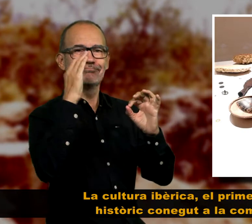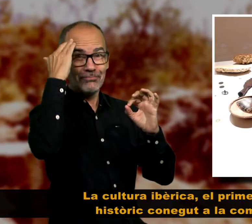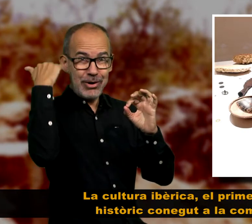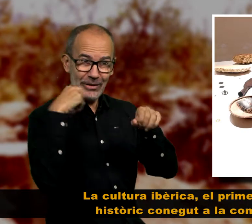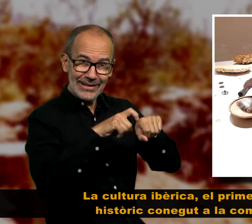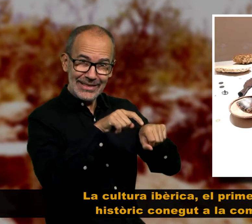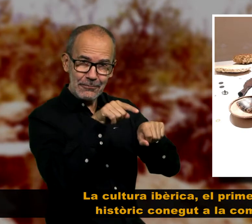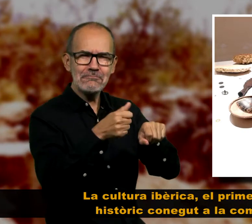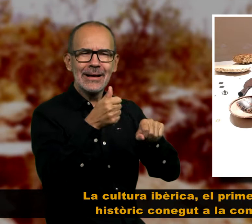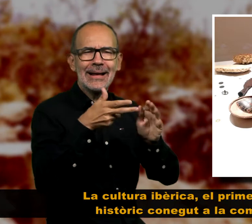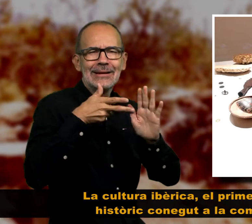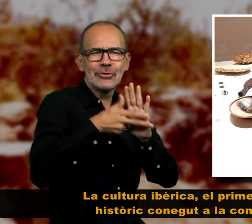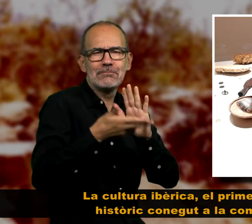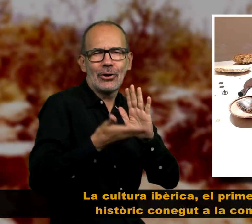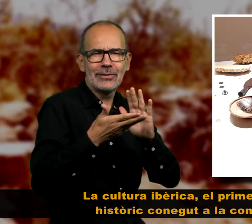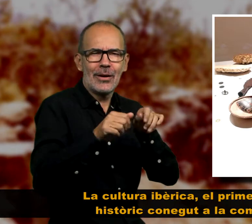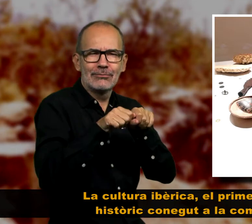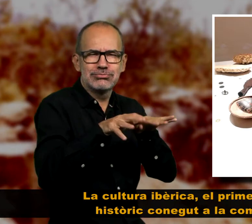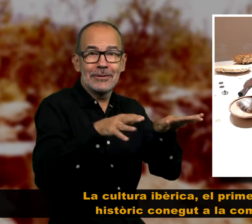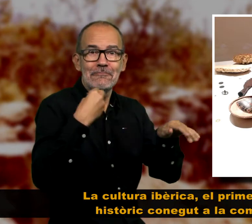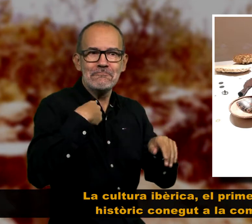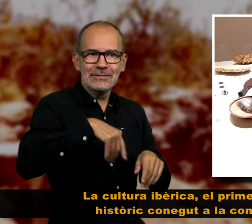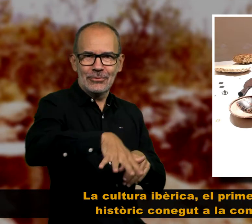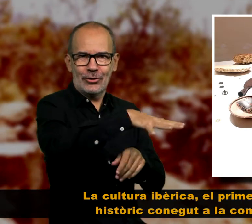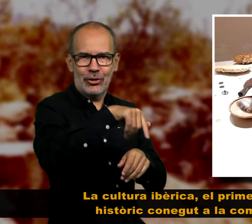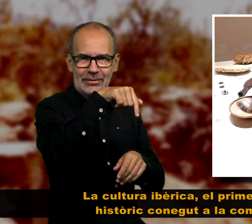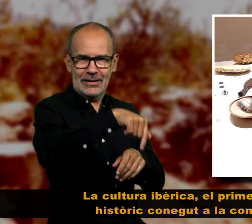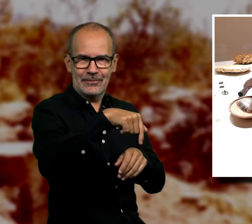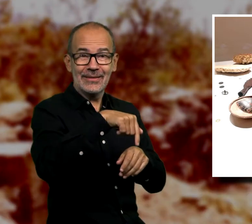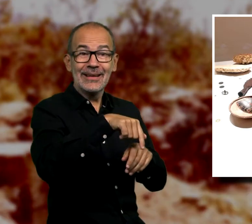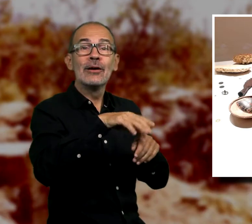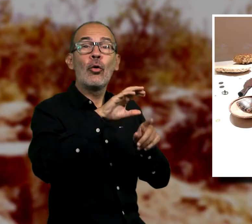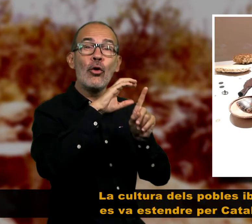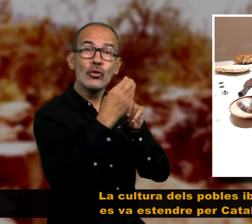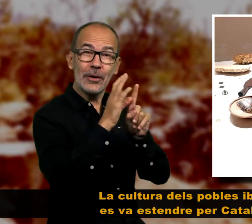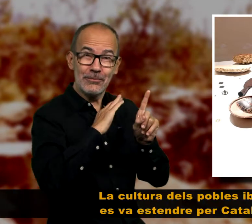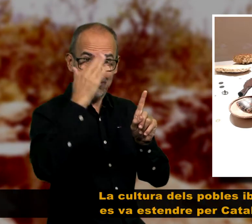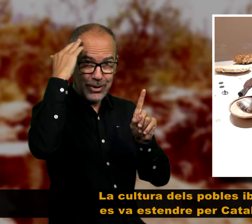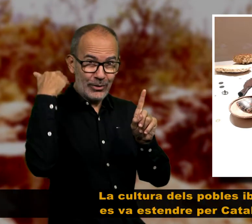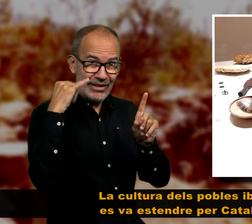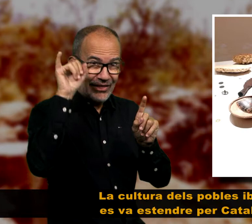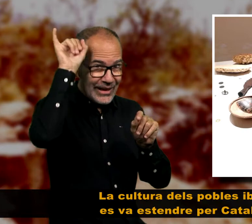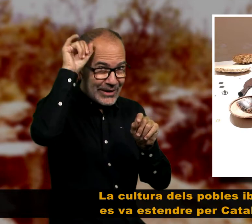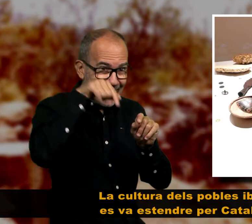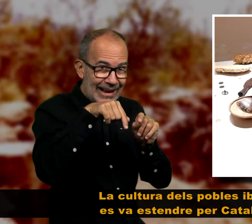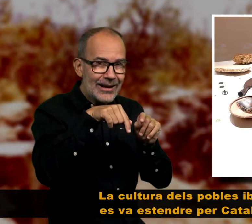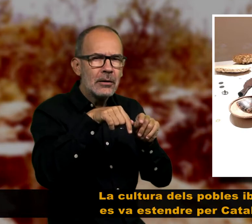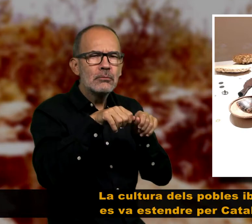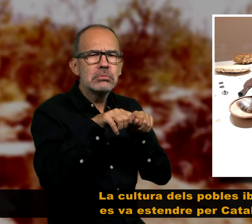La cultura ibèrica, el primer poble històric conegut a la comarca. La cultura dels pobles ibèrics es va